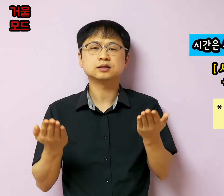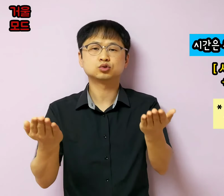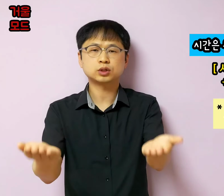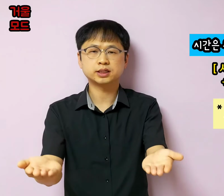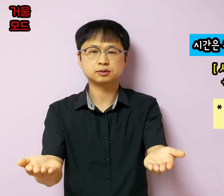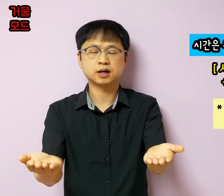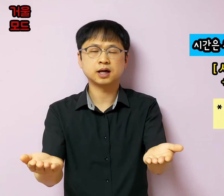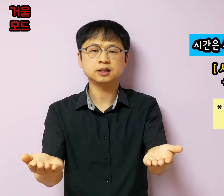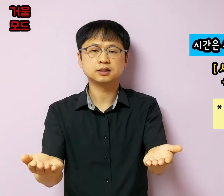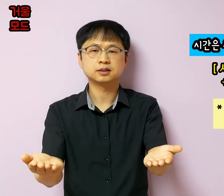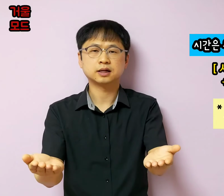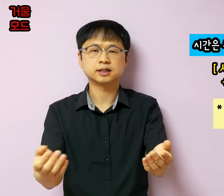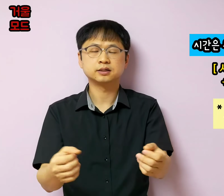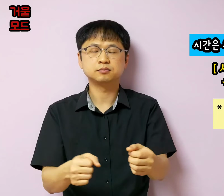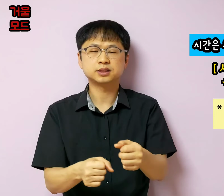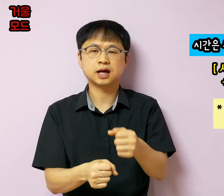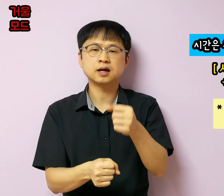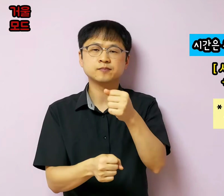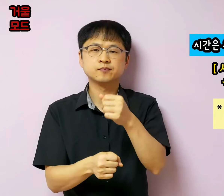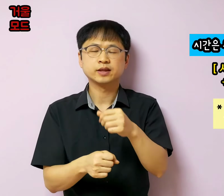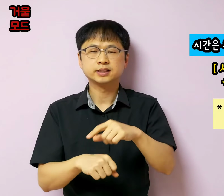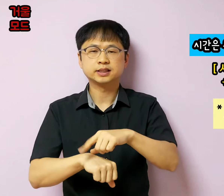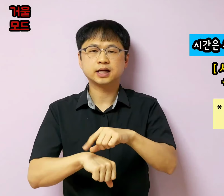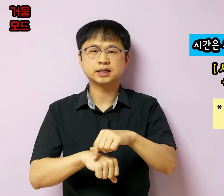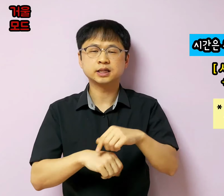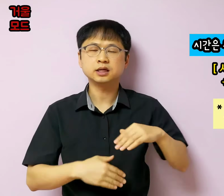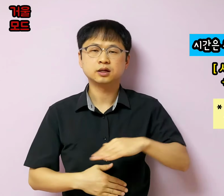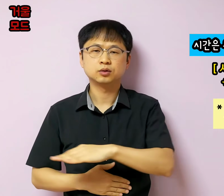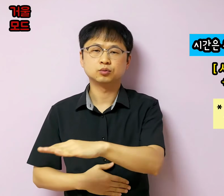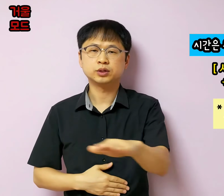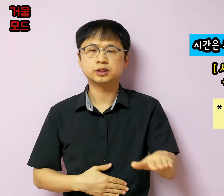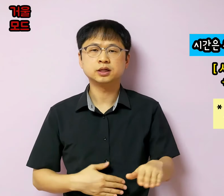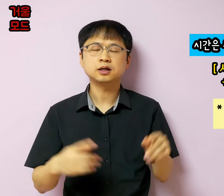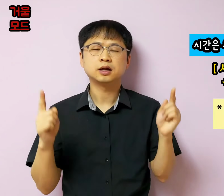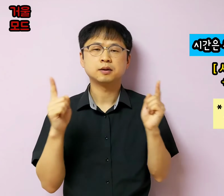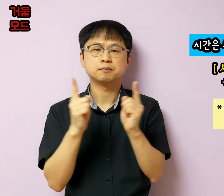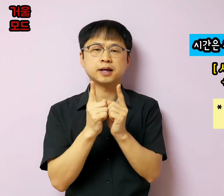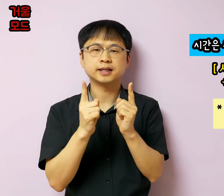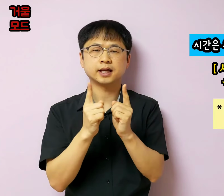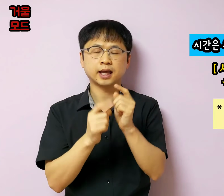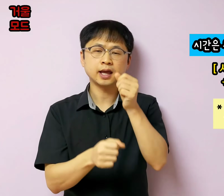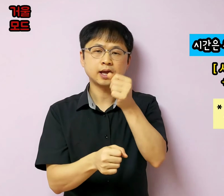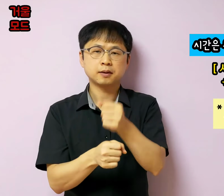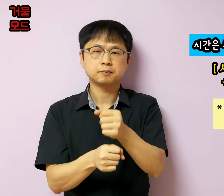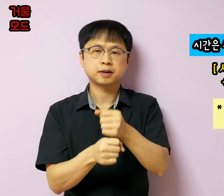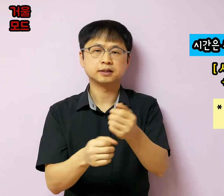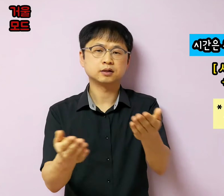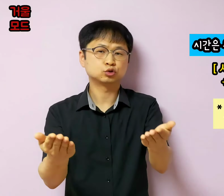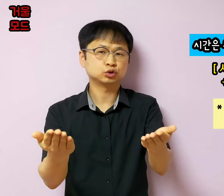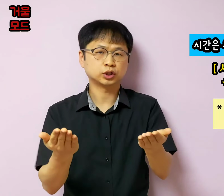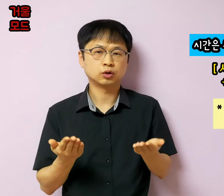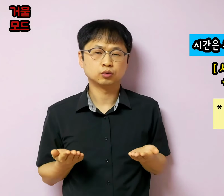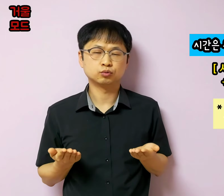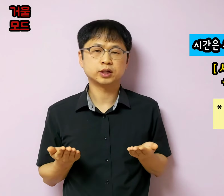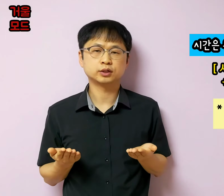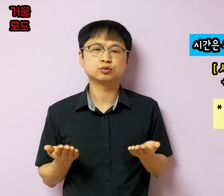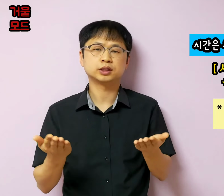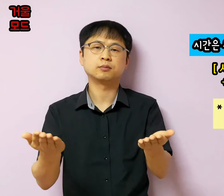가사는 주다이지만 가사의 의미상 시간이 우리를 만나게 만들어주죠. 우리에게 주기